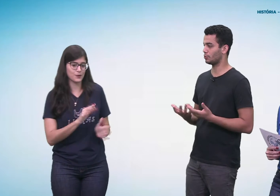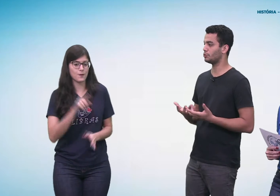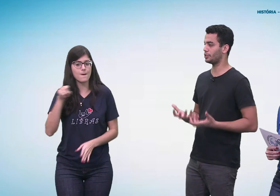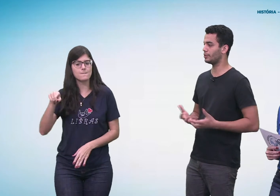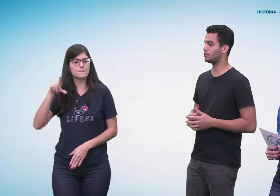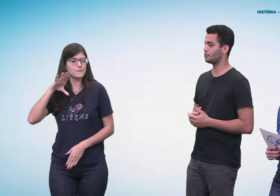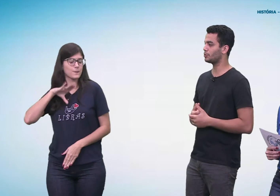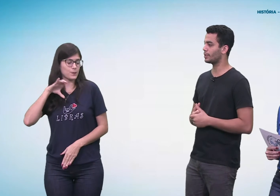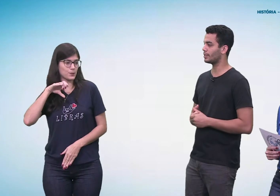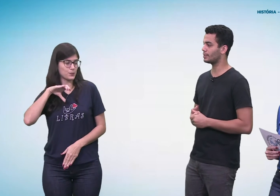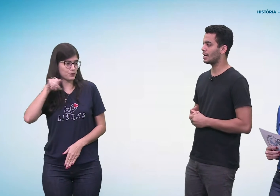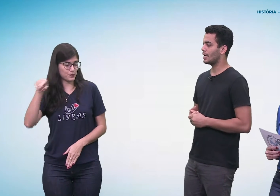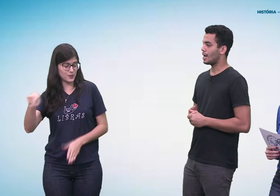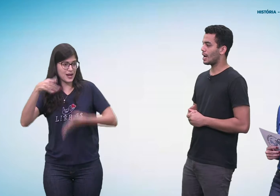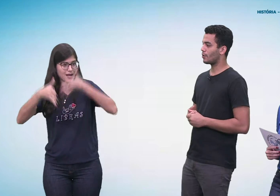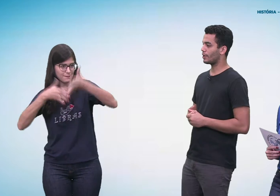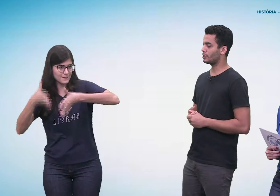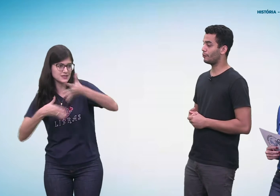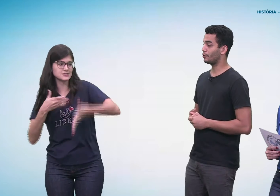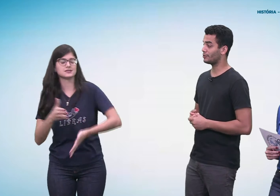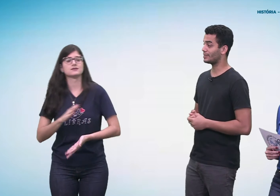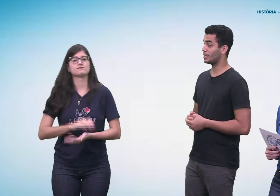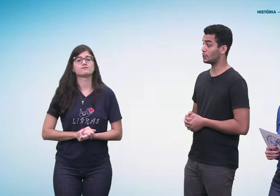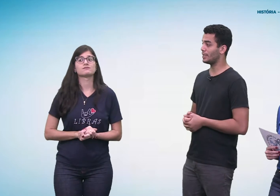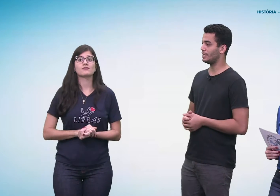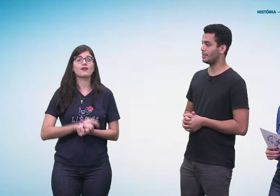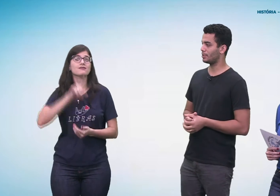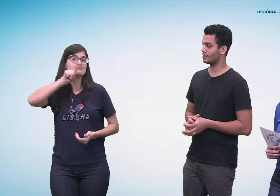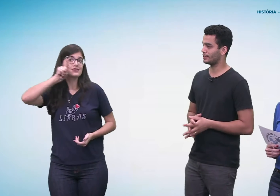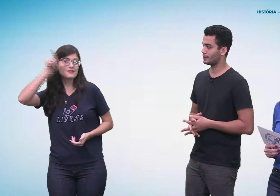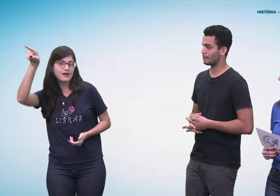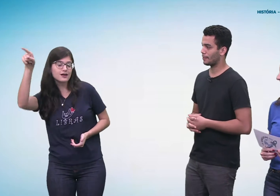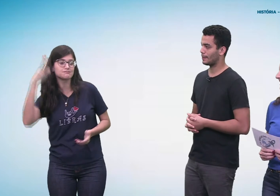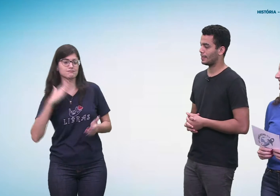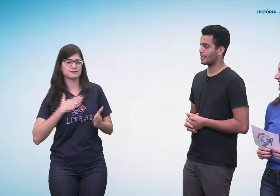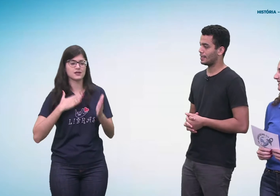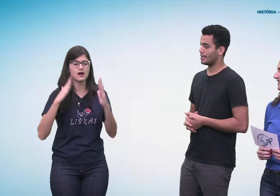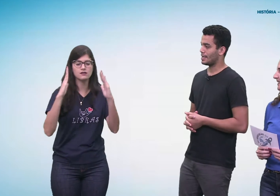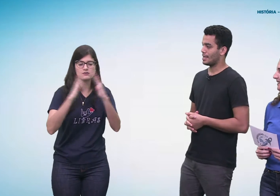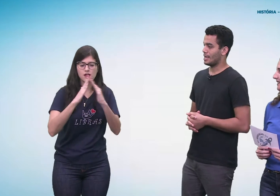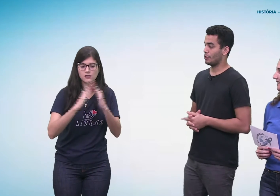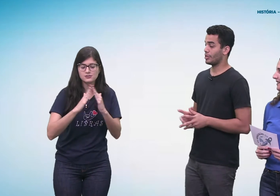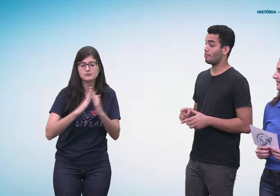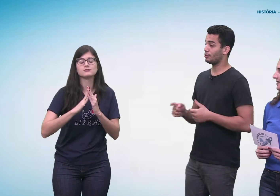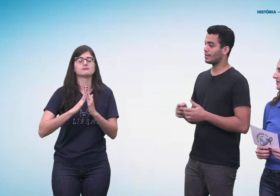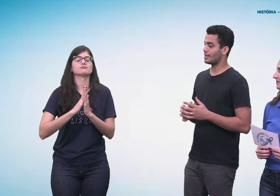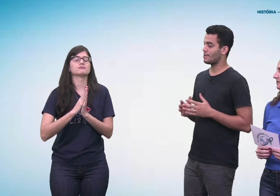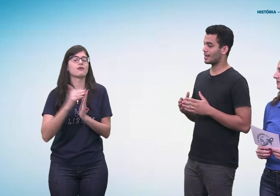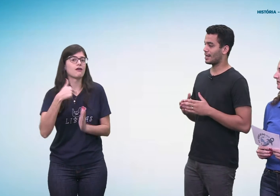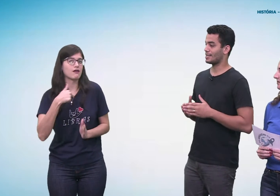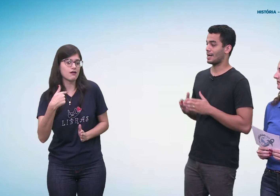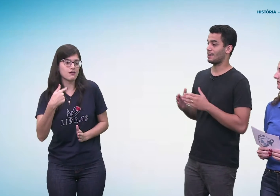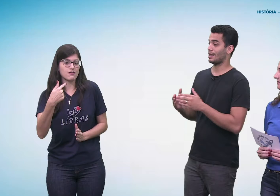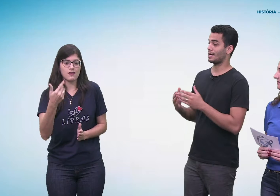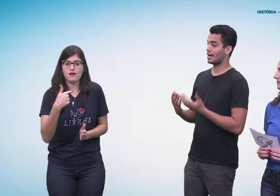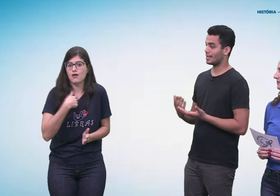um jeito de português. Agora, se eu fosse fazer isso em Libras, eu já apontaria a minha casa. Minha